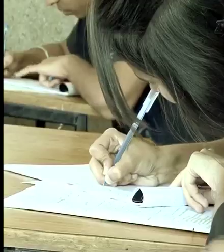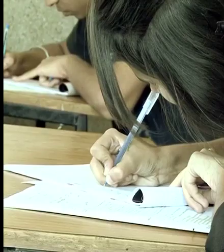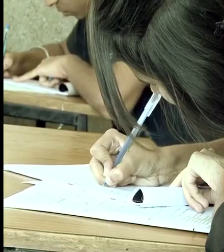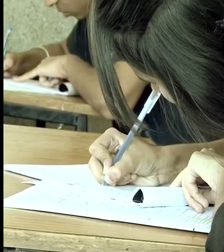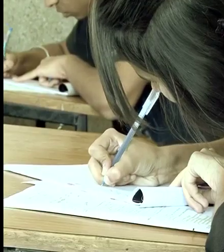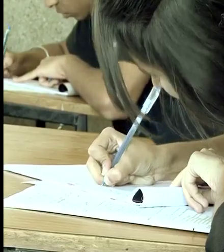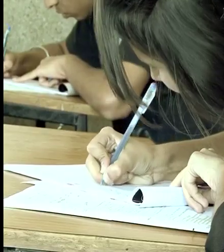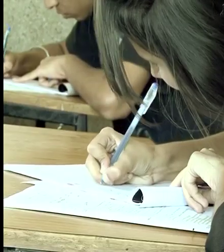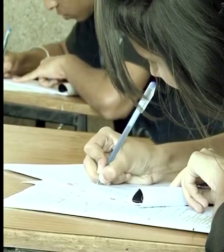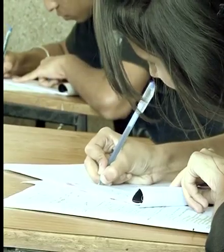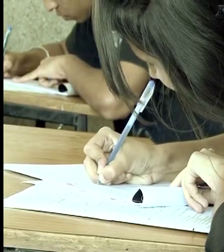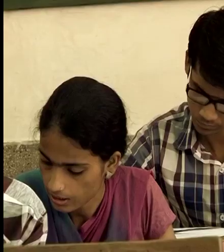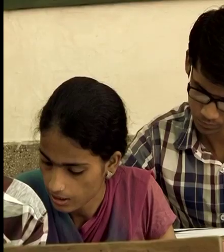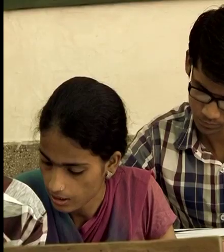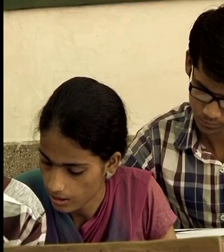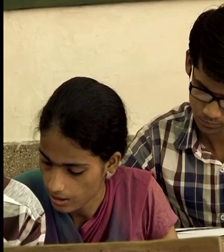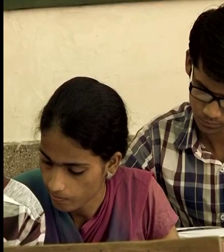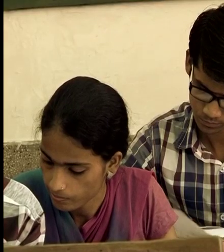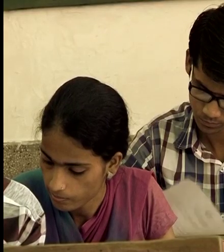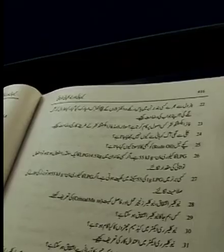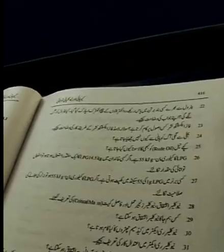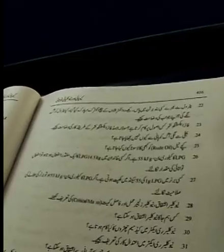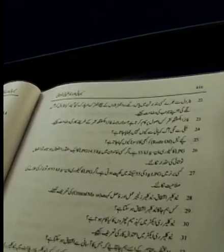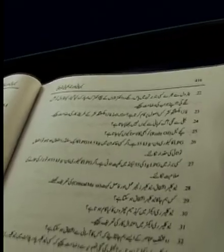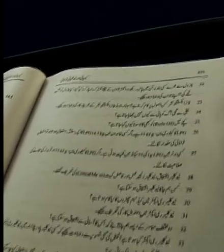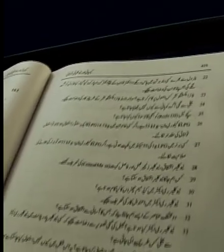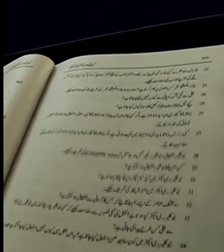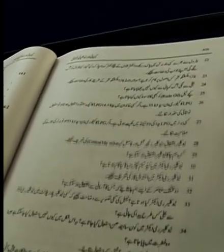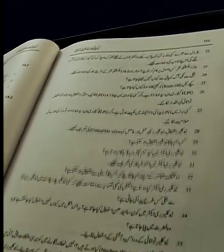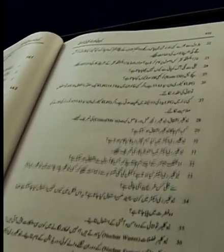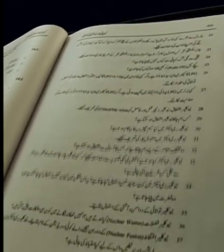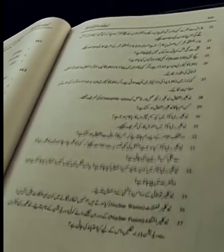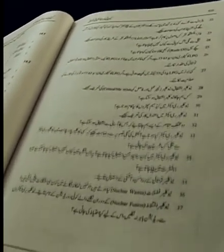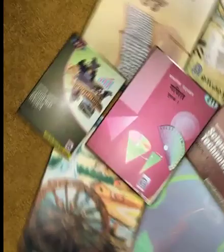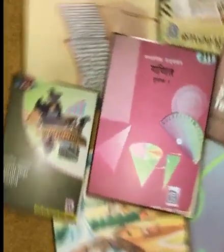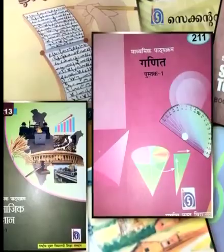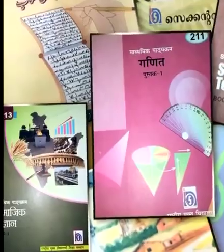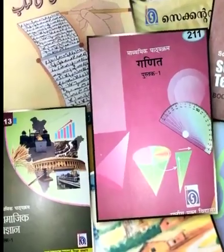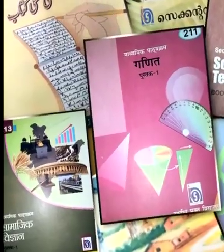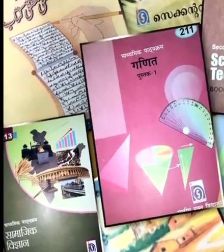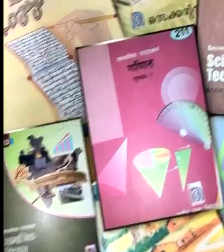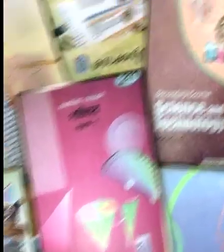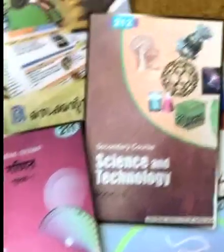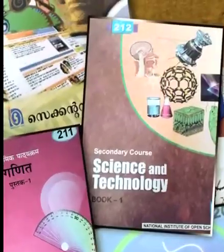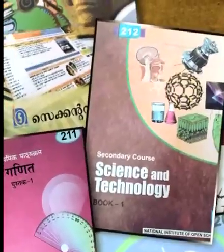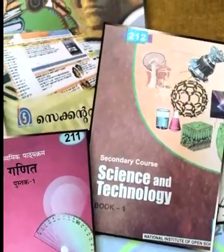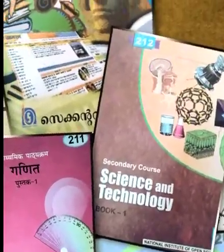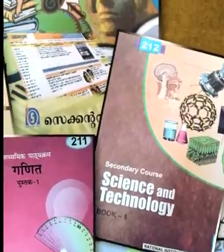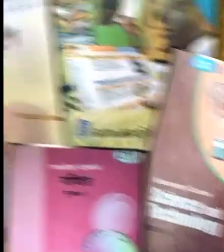19 विषयों का विकल्प देता है। पढ़ाई किस माध्यम से करनी है, इसमें भी आपको लचीलापन मिलेगा।